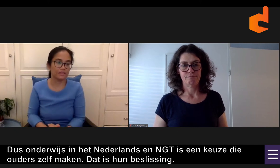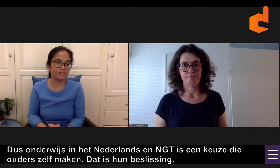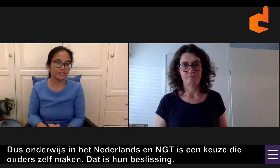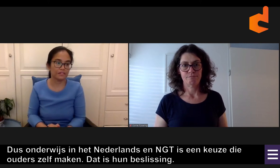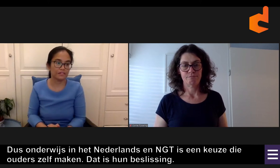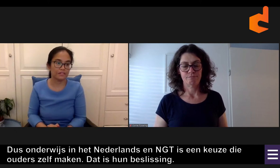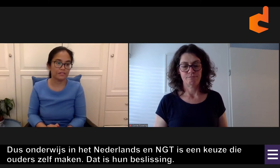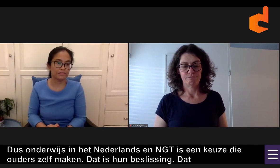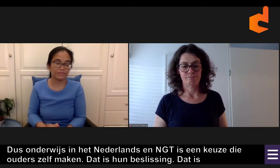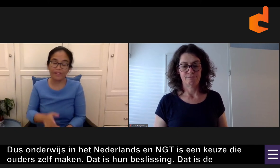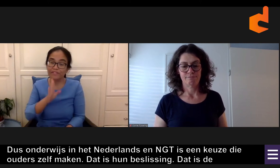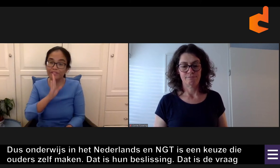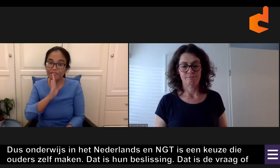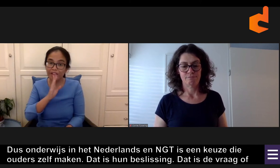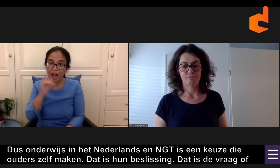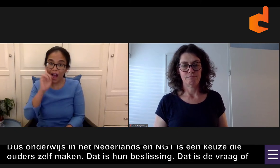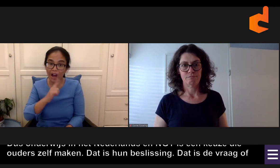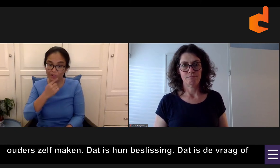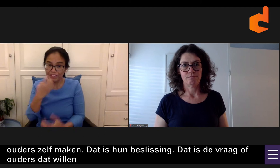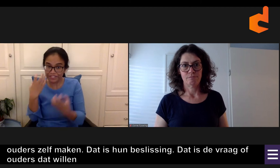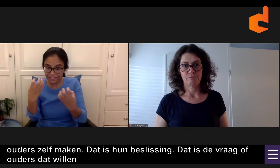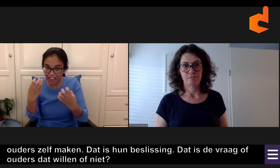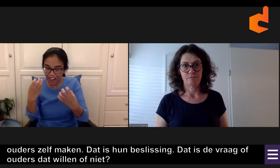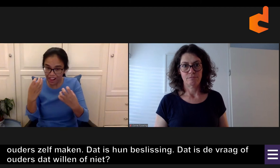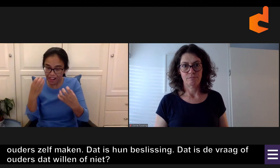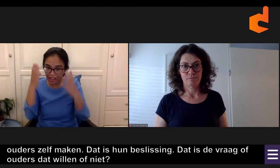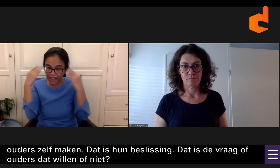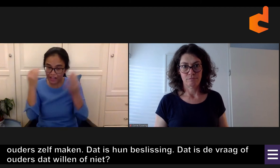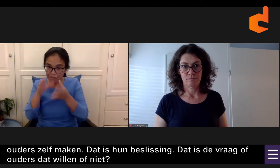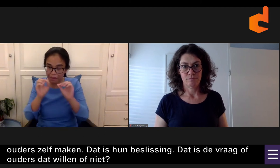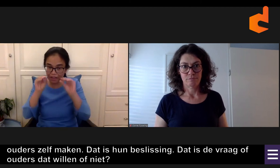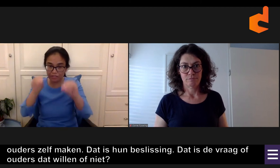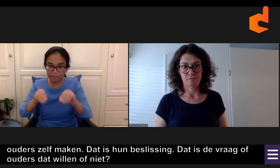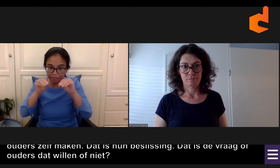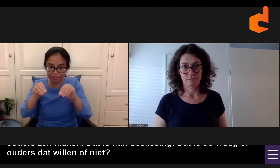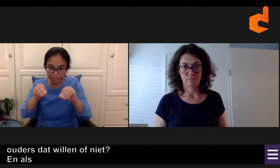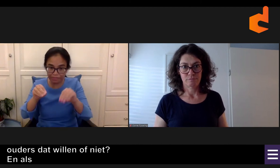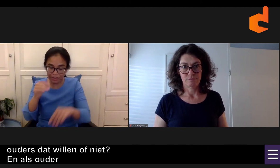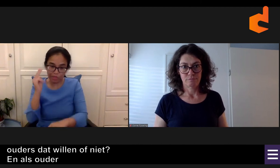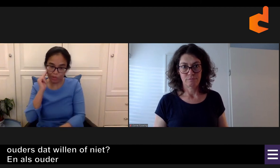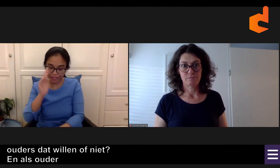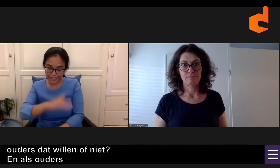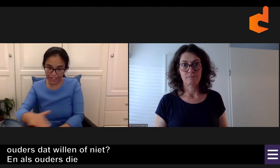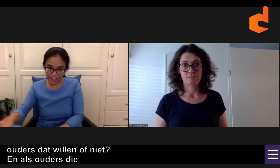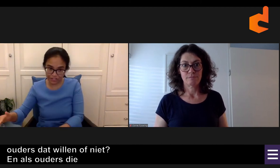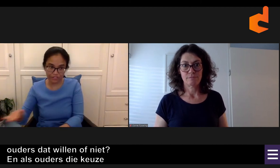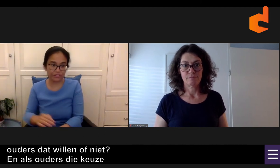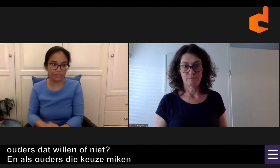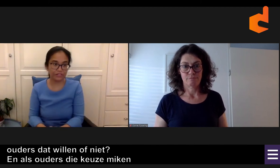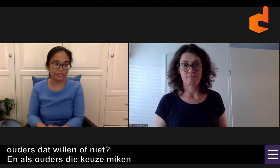Dat is de vraag of ouders dat willen of niet. En als ouders de keuze maken om ook NGT te geven aan